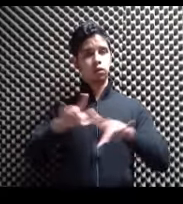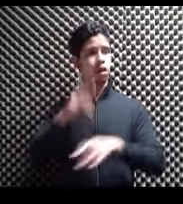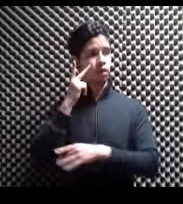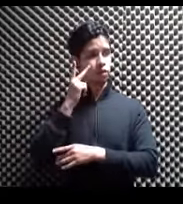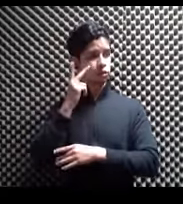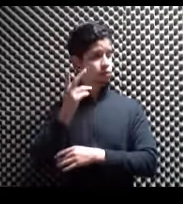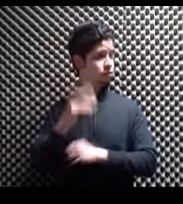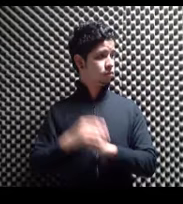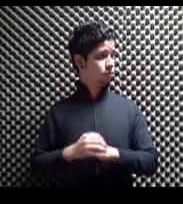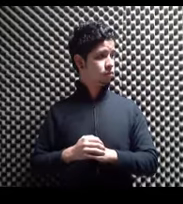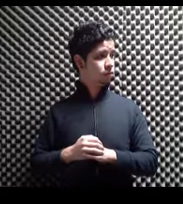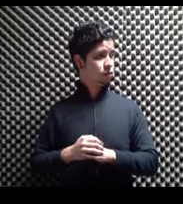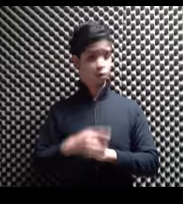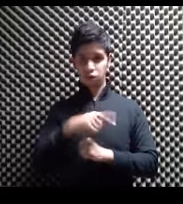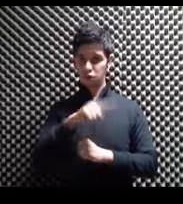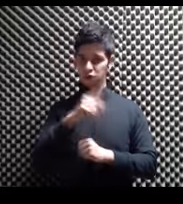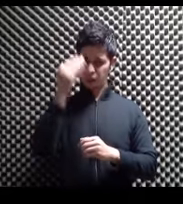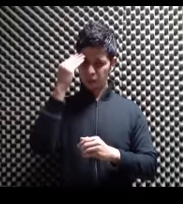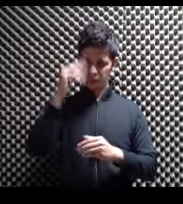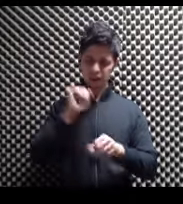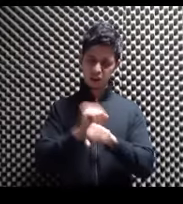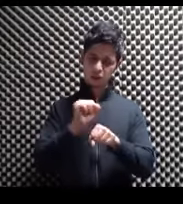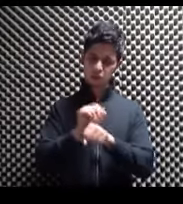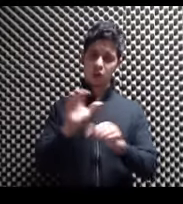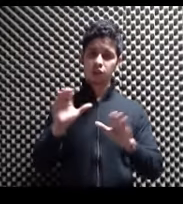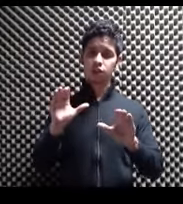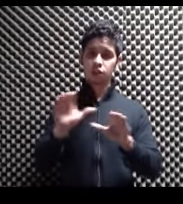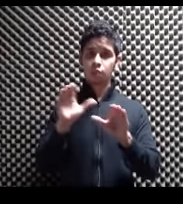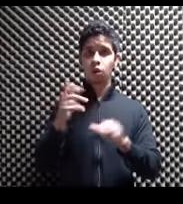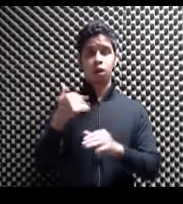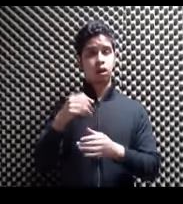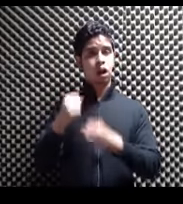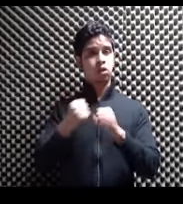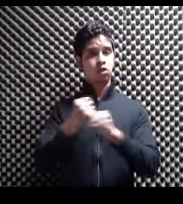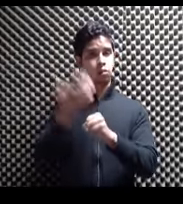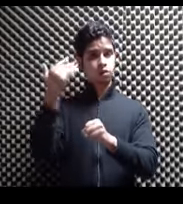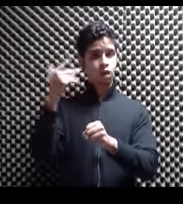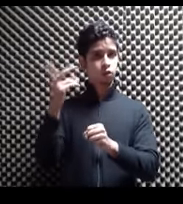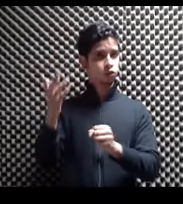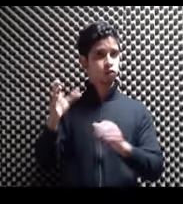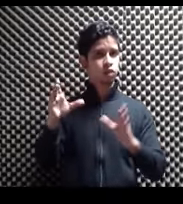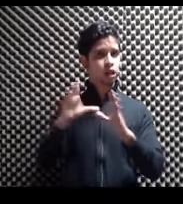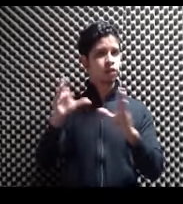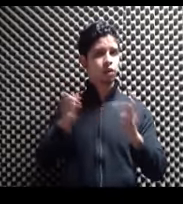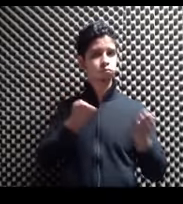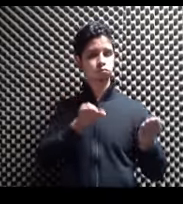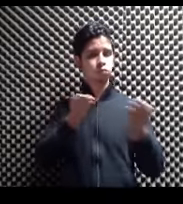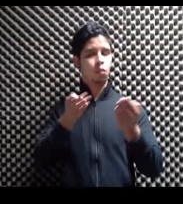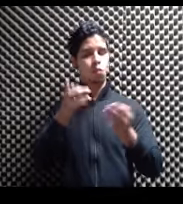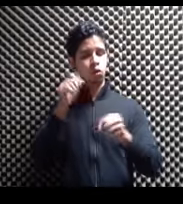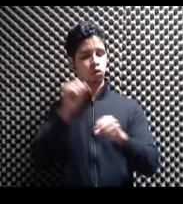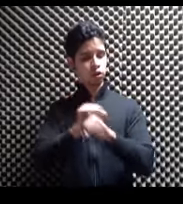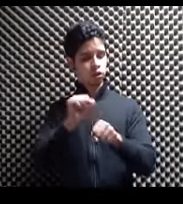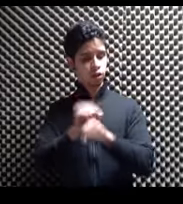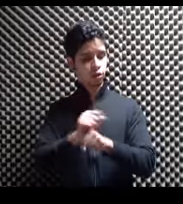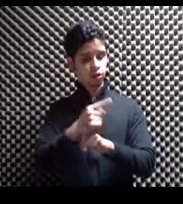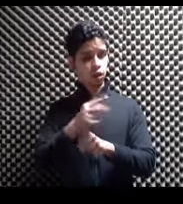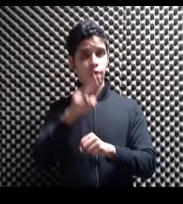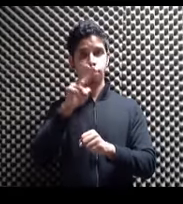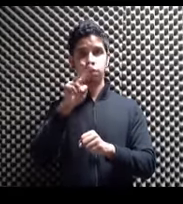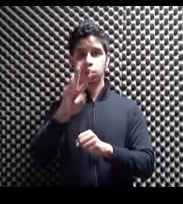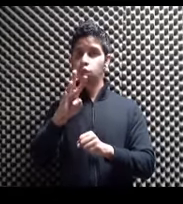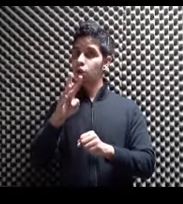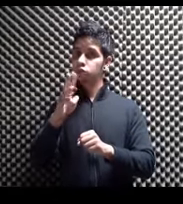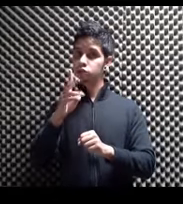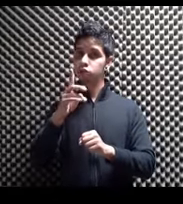ellos. El año pasado nos reconocieron, la Policía de Puerto Rico nos reconoció por la labor que hacemos, porque es una labor de 24 horas, los 7 días de la semana. Para nosotros